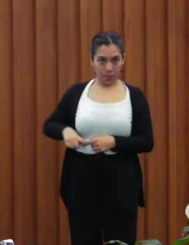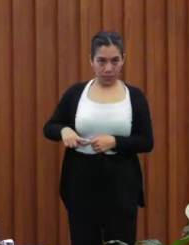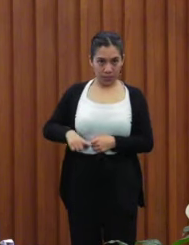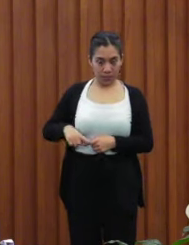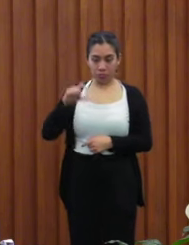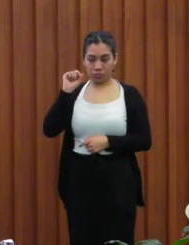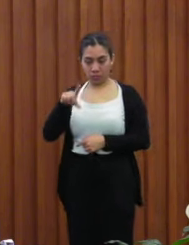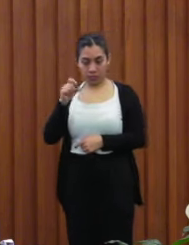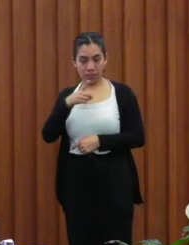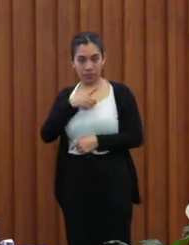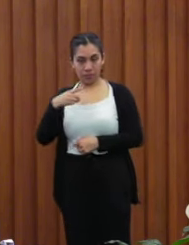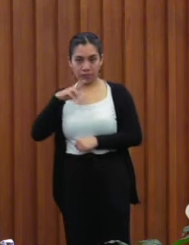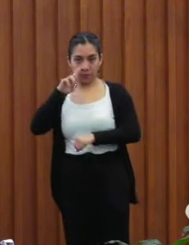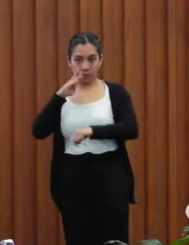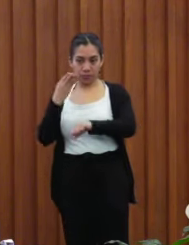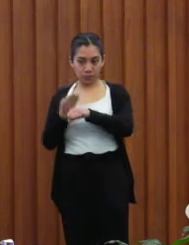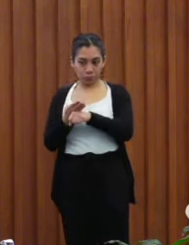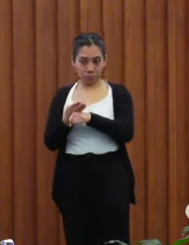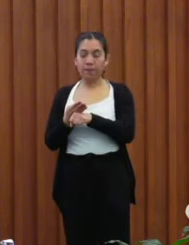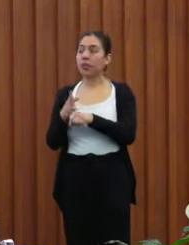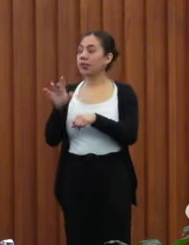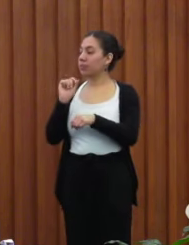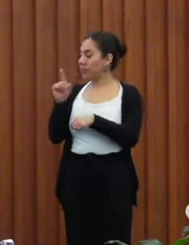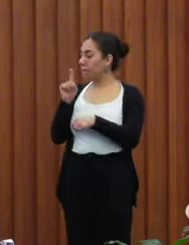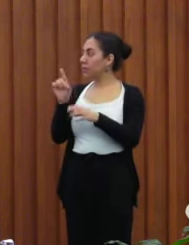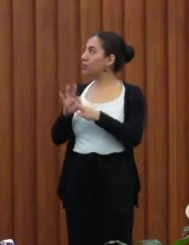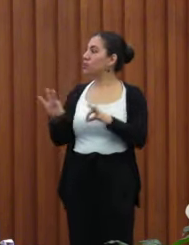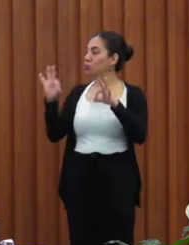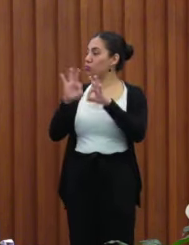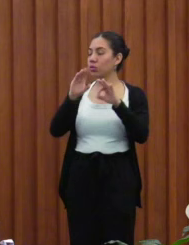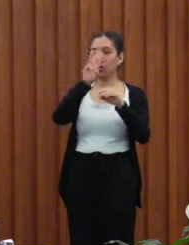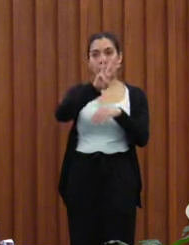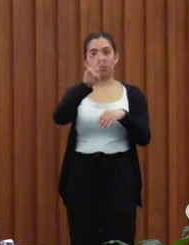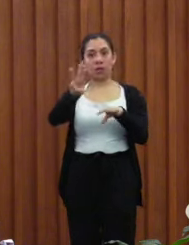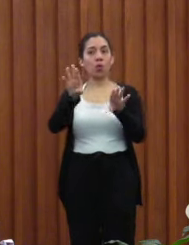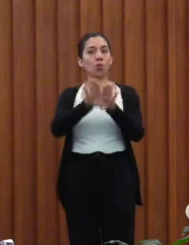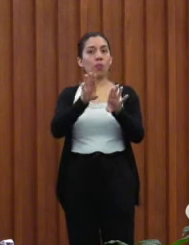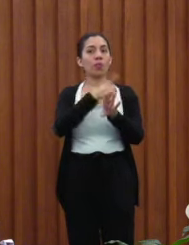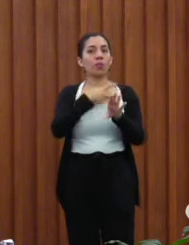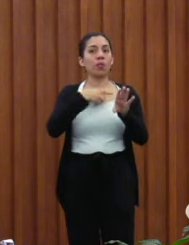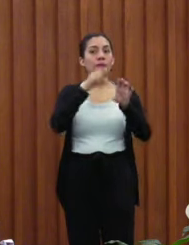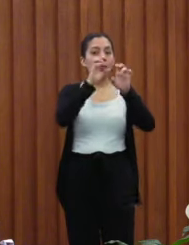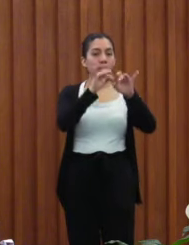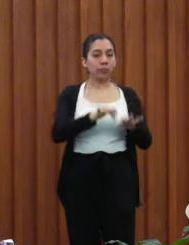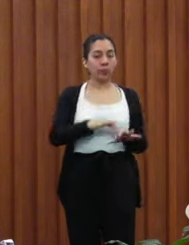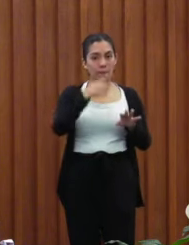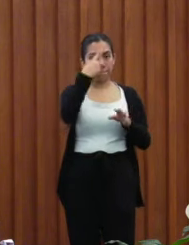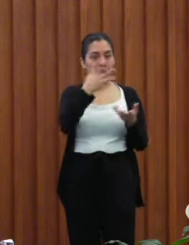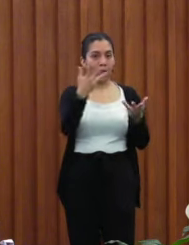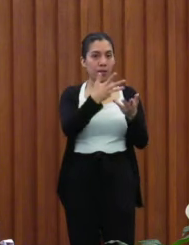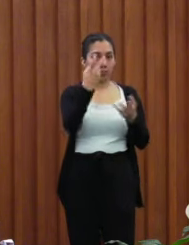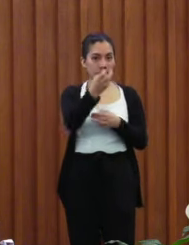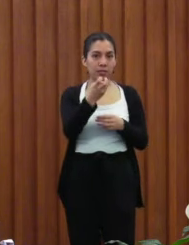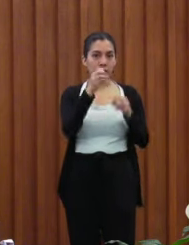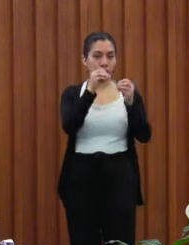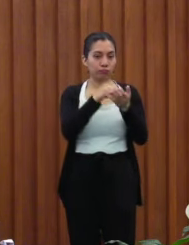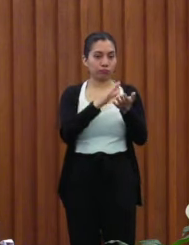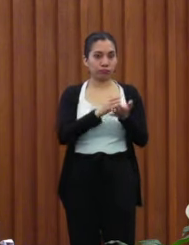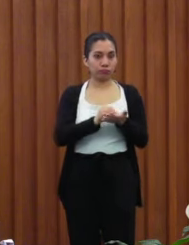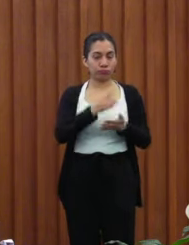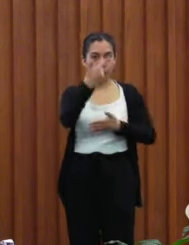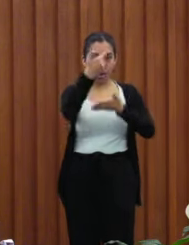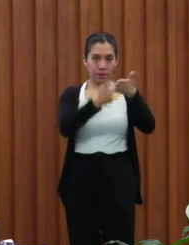ser el registro. ¿Estás de acuerdo, Adrián? O sea, ahí está, ya hasta cómo se tendría que hacer para tener este registro que se está pidiendo.